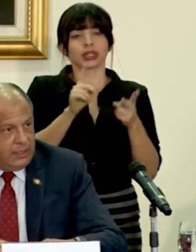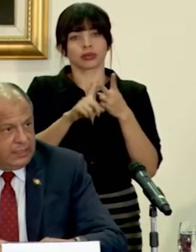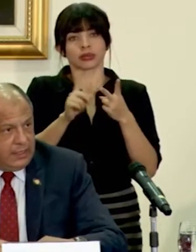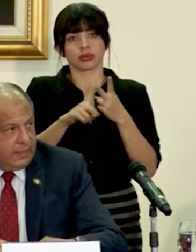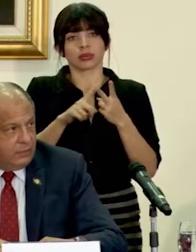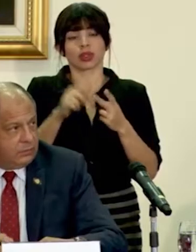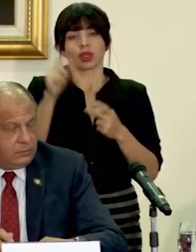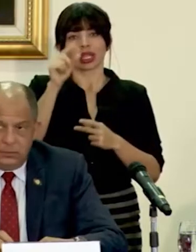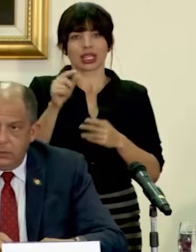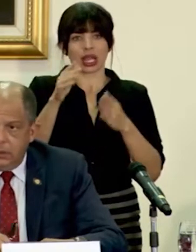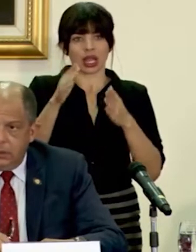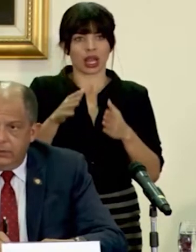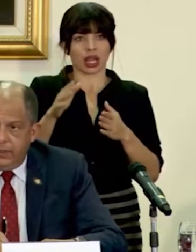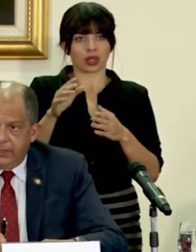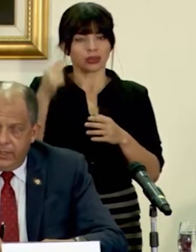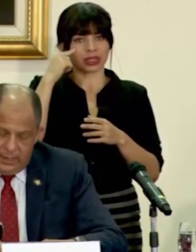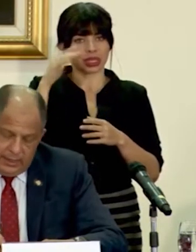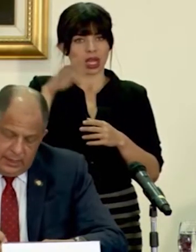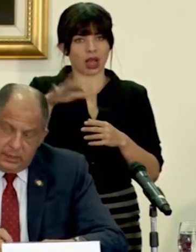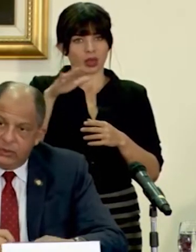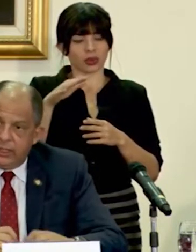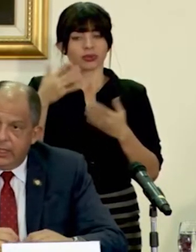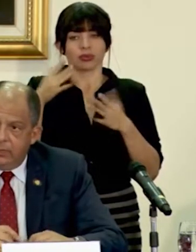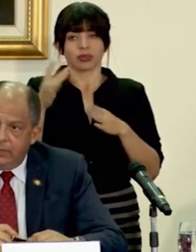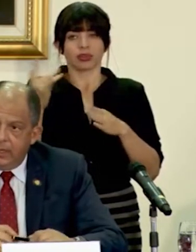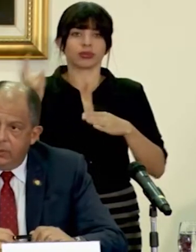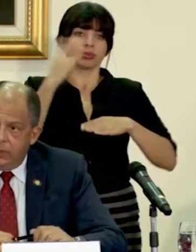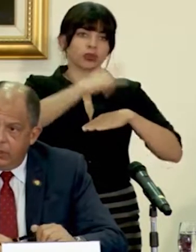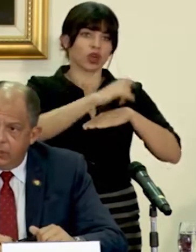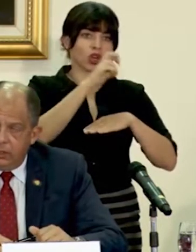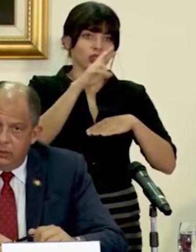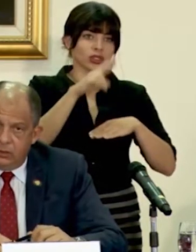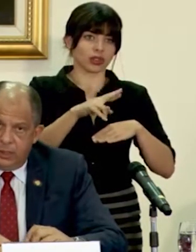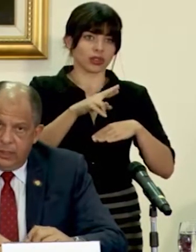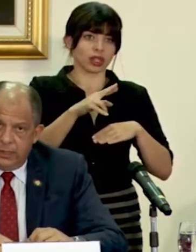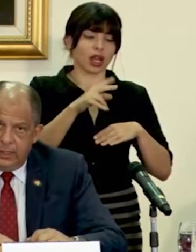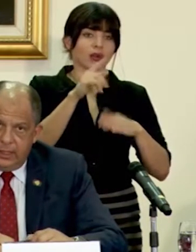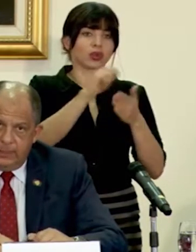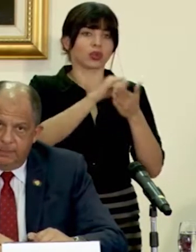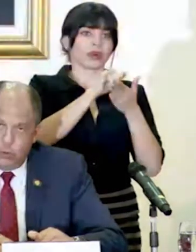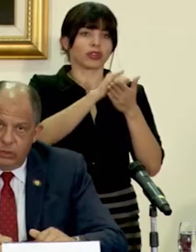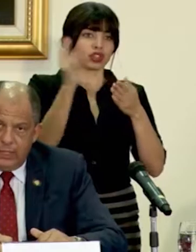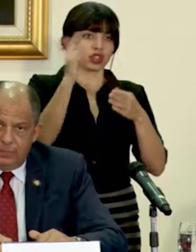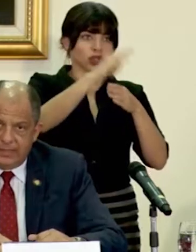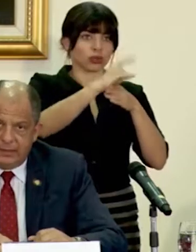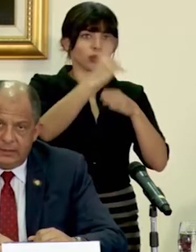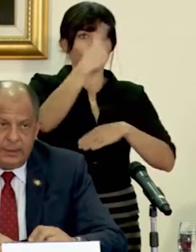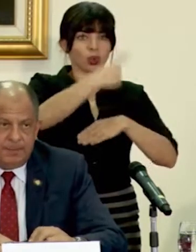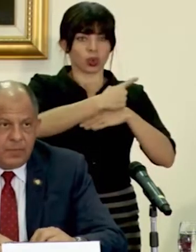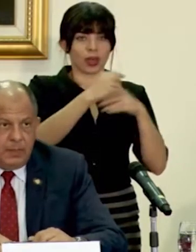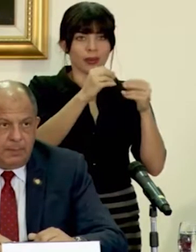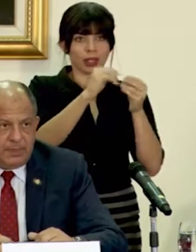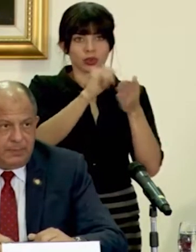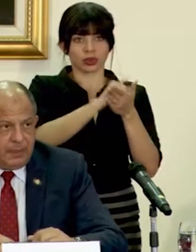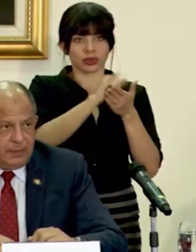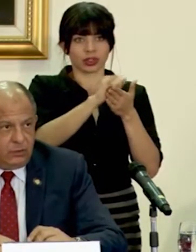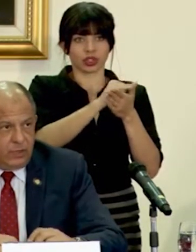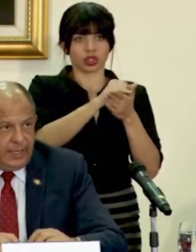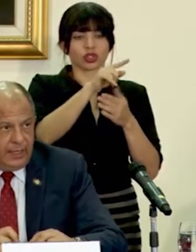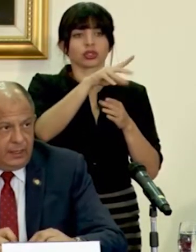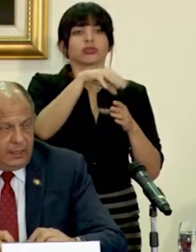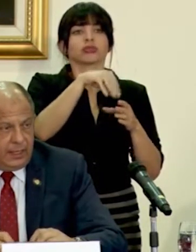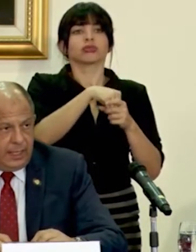Estado italiano. Regresaré a Costa Rica vía Nueva York, en donde estaré un día más